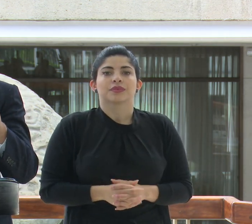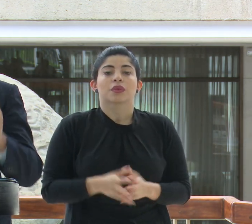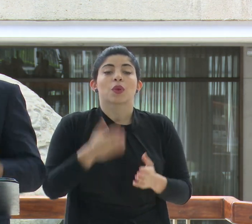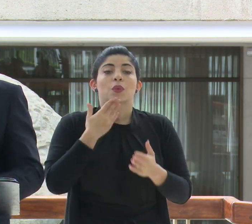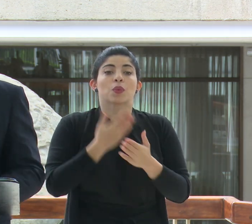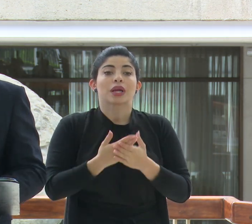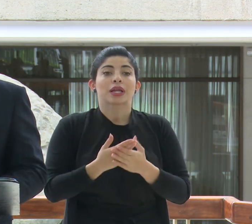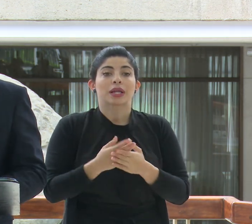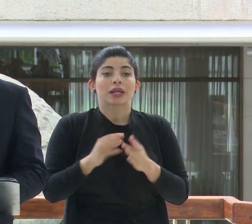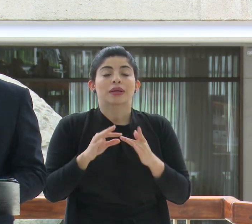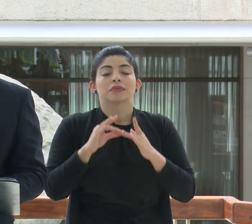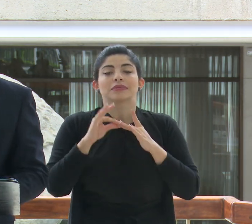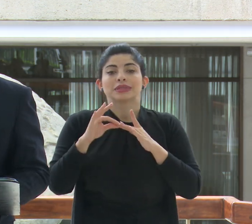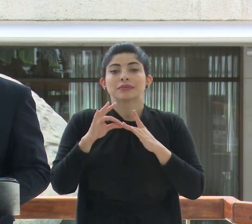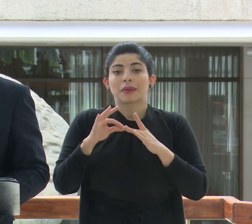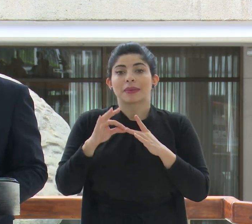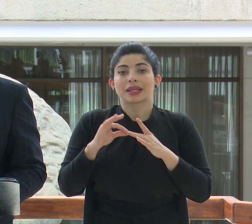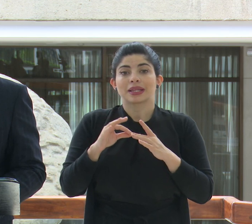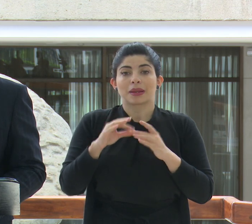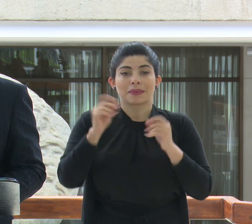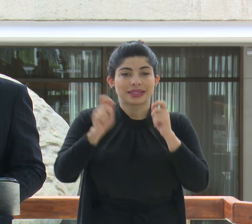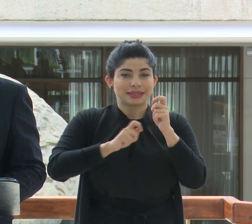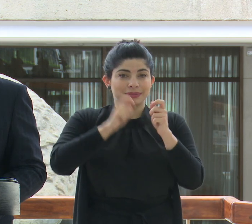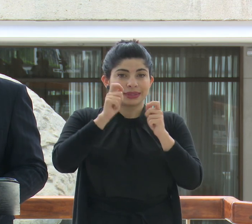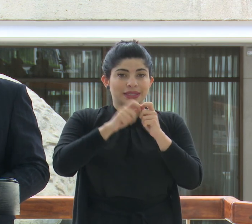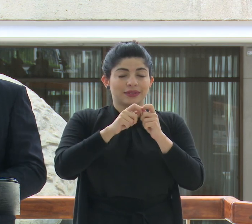Bueno, en lo particular o en lo específico